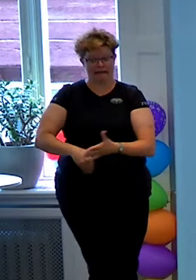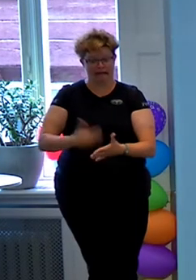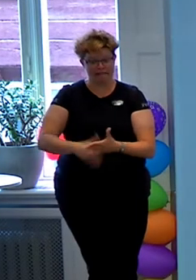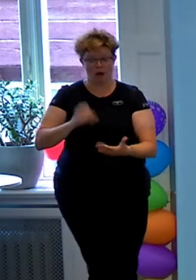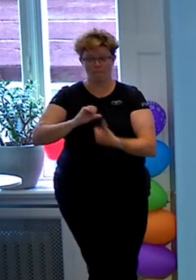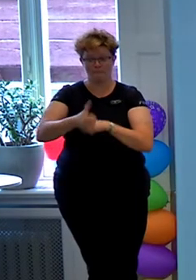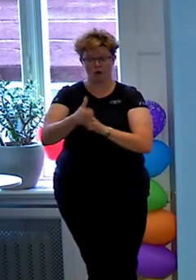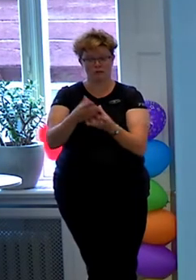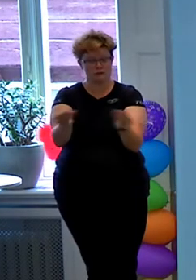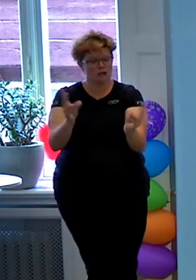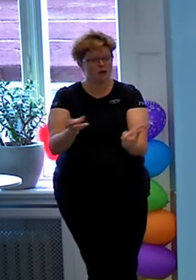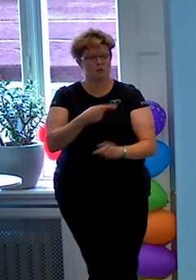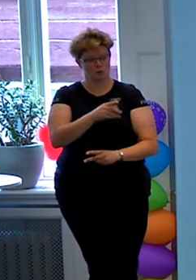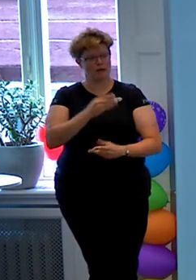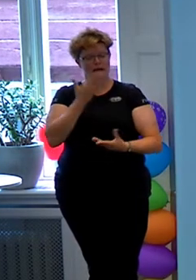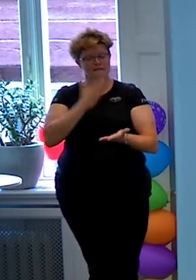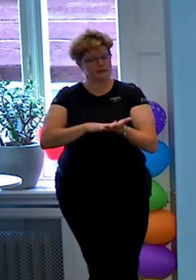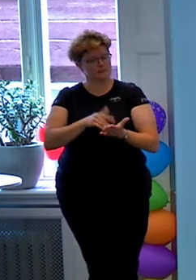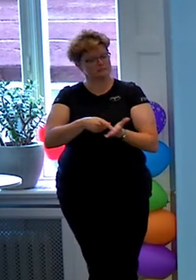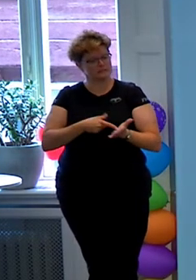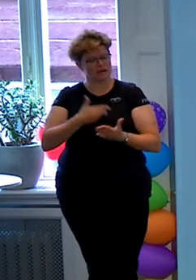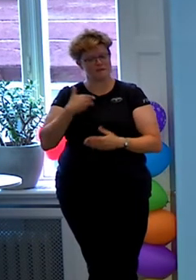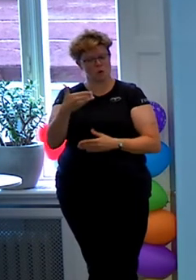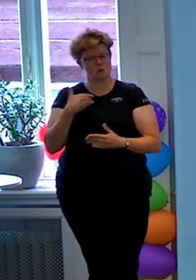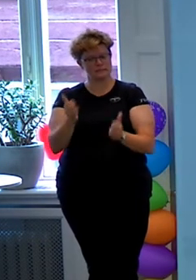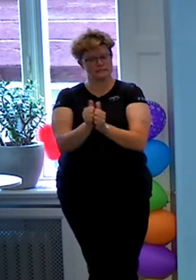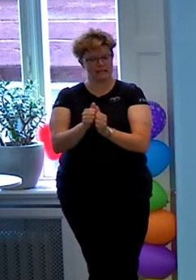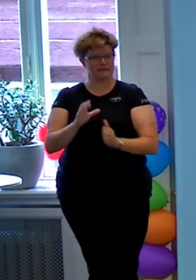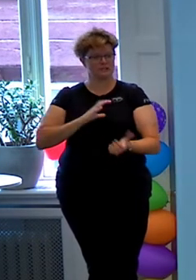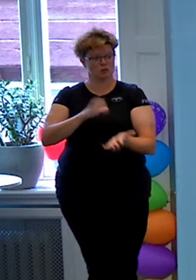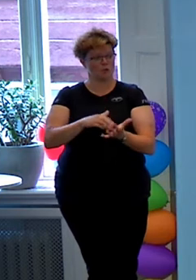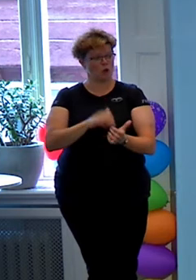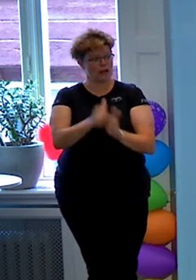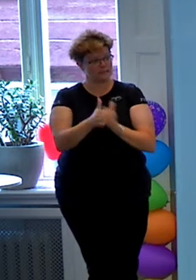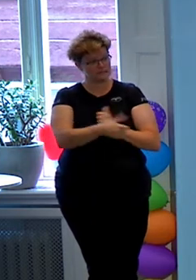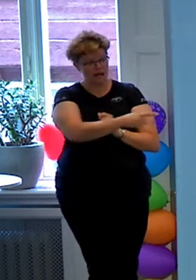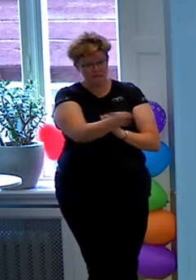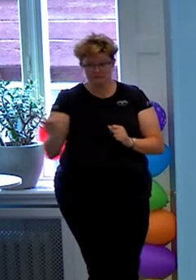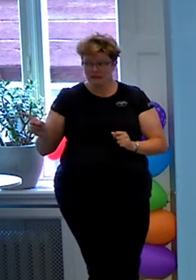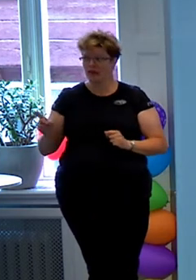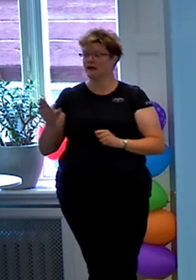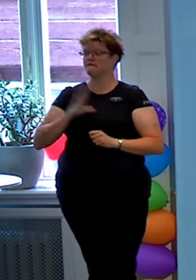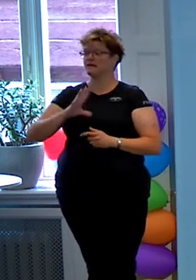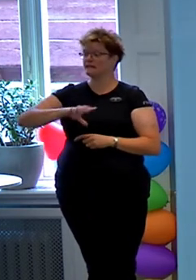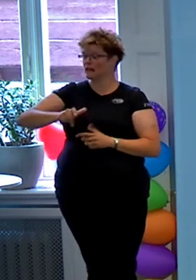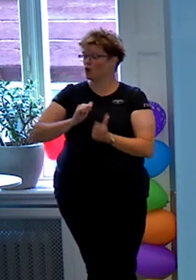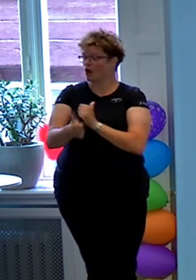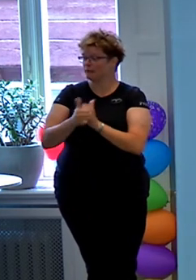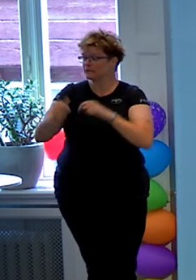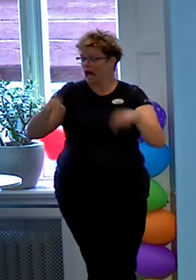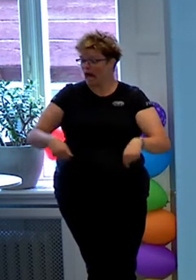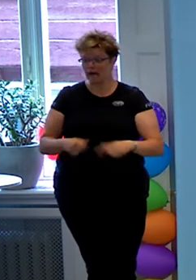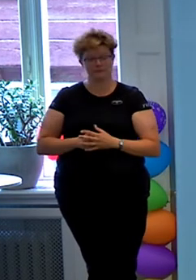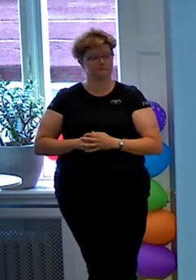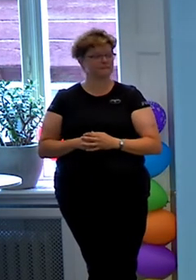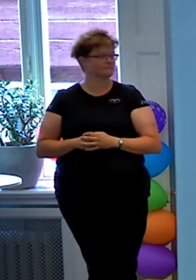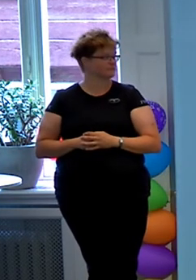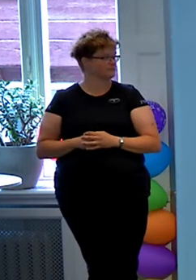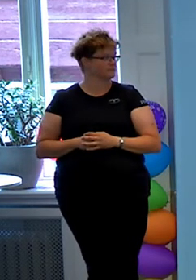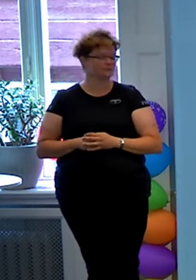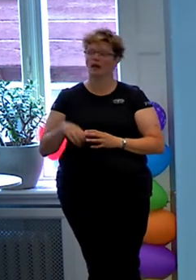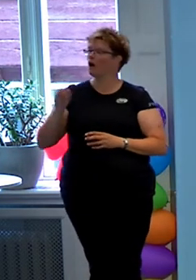Finns det ett förhållningssätt som du rekommenderar, att hur man går tillväga? För det finns kommunala representanter och det finns regionala. Om jag